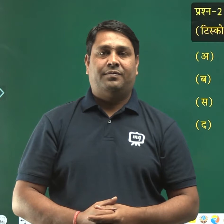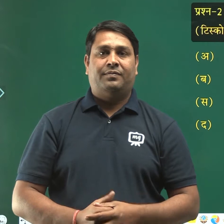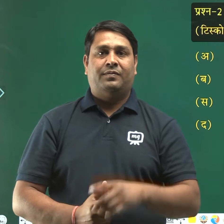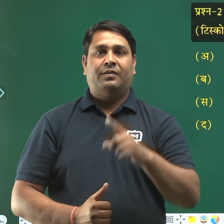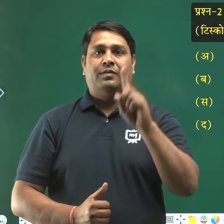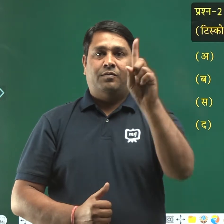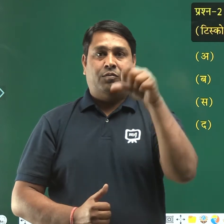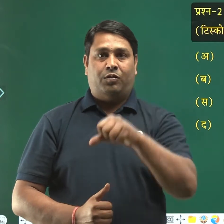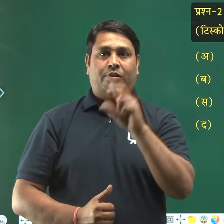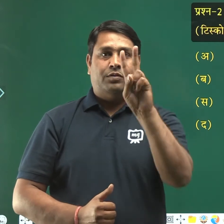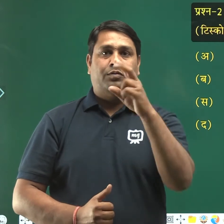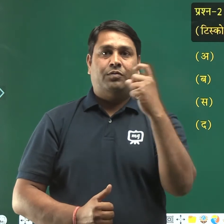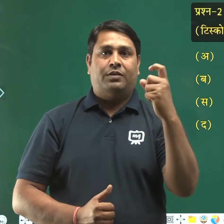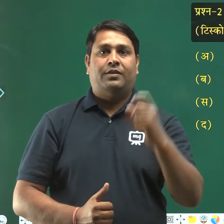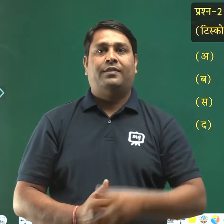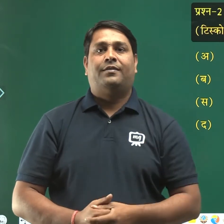1927 में।